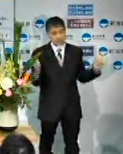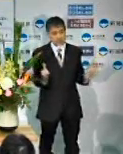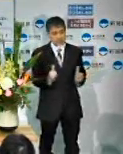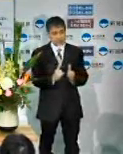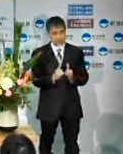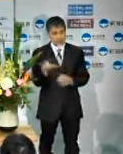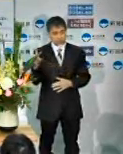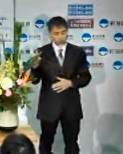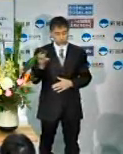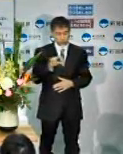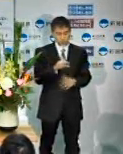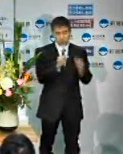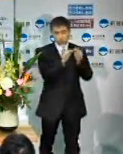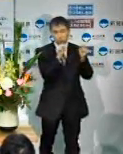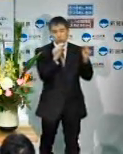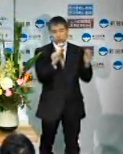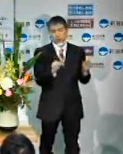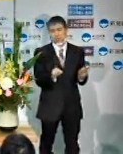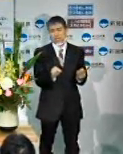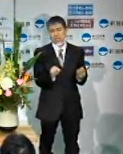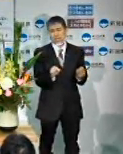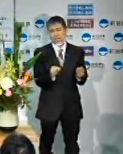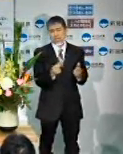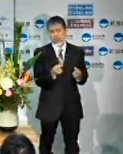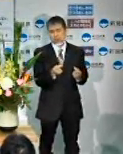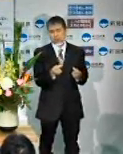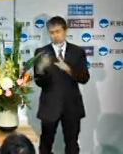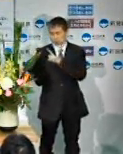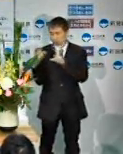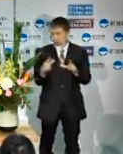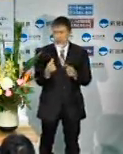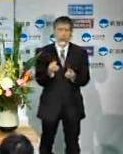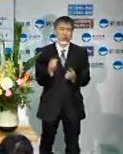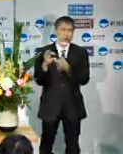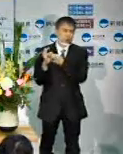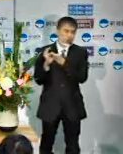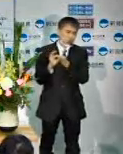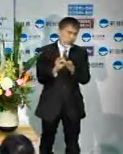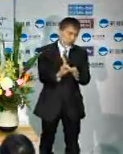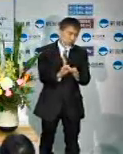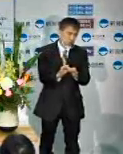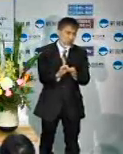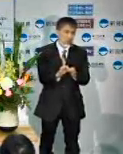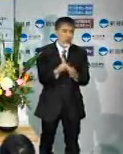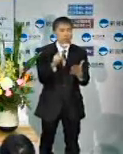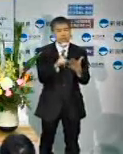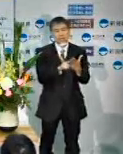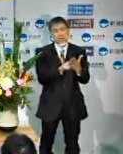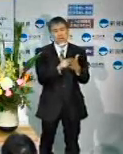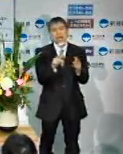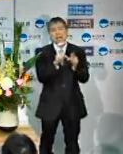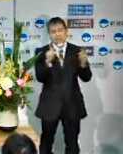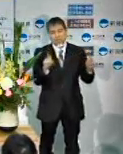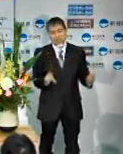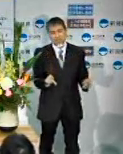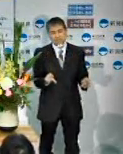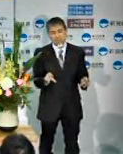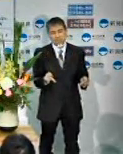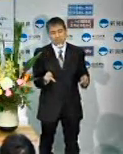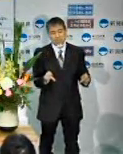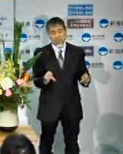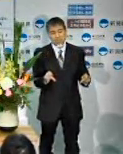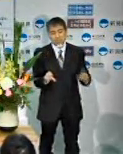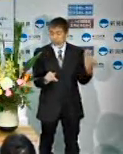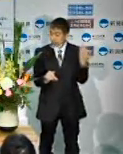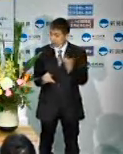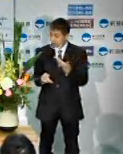題というのは、先ほど知事も、 長年にわたる深刻な課題ですよね。 知事選でもおっしゃってますけど、その選ばれる